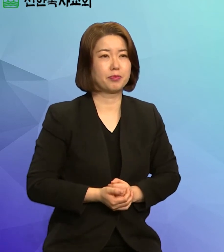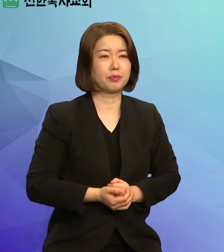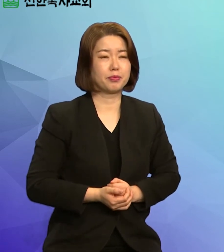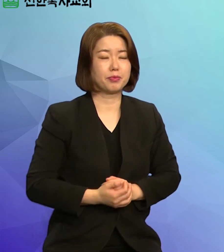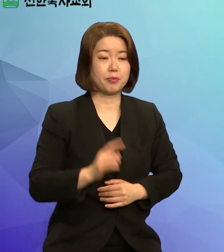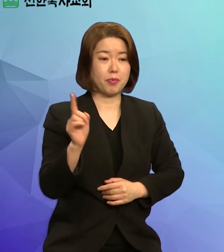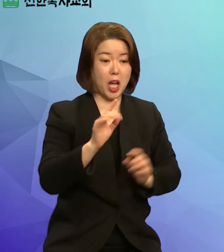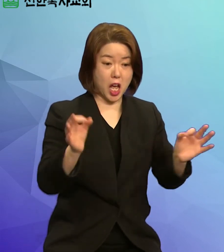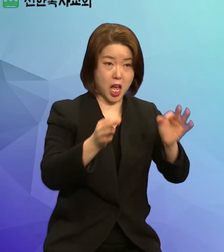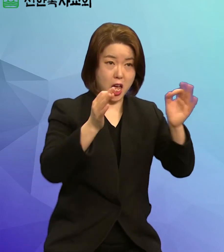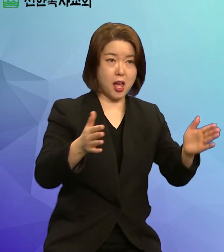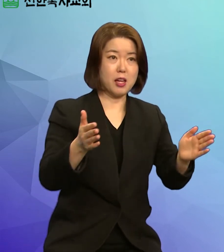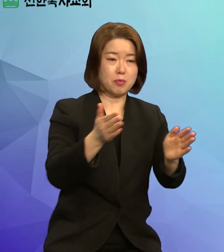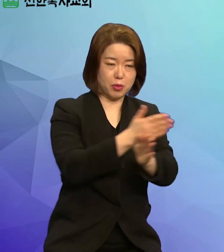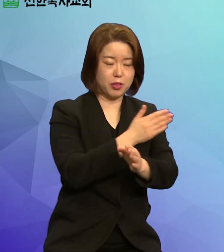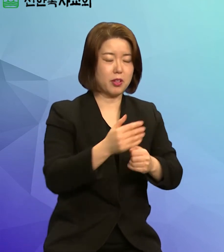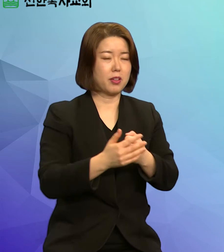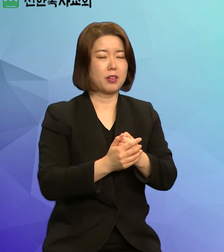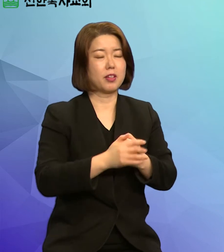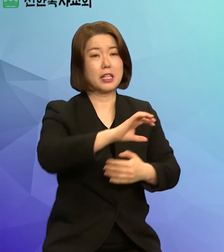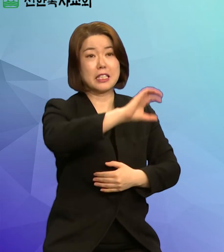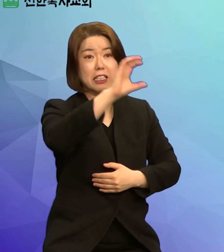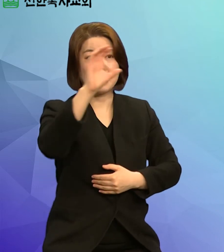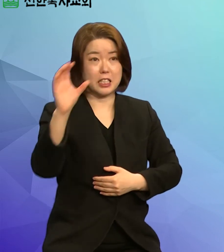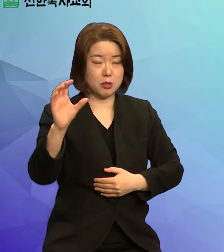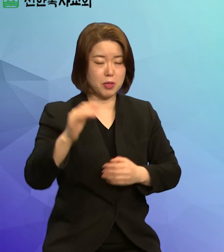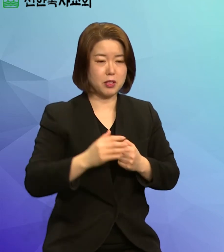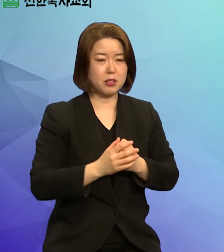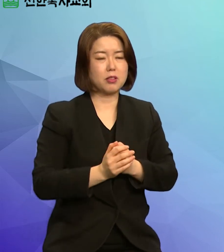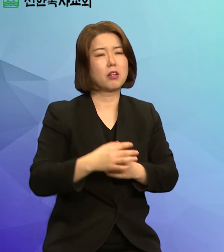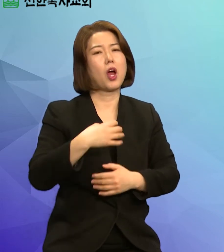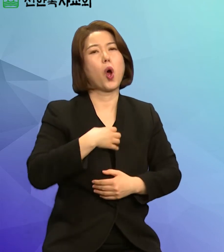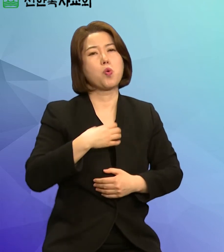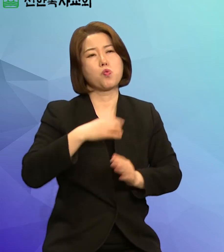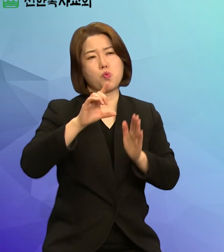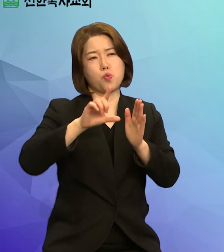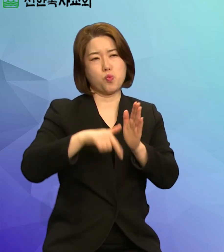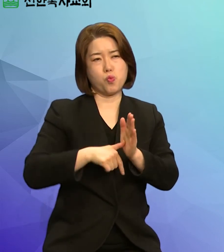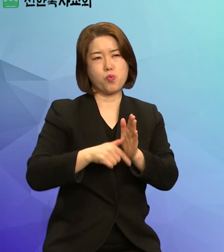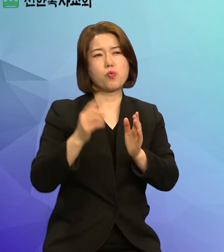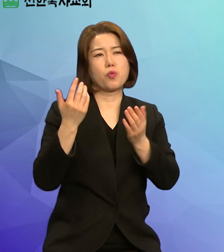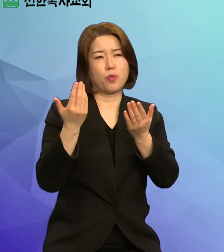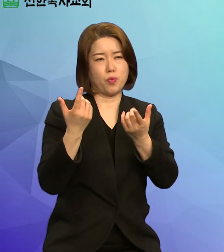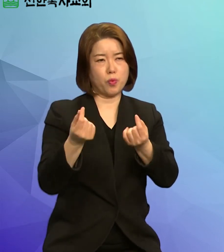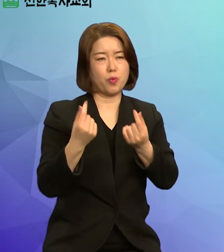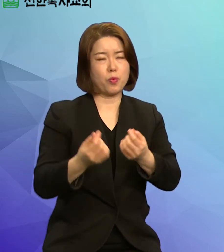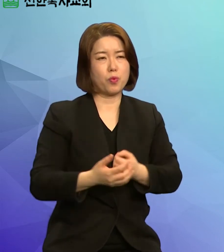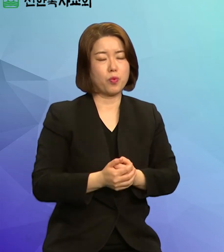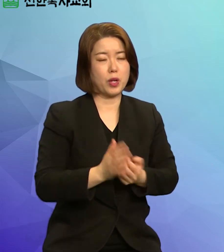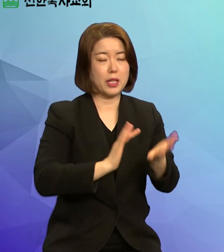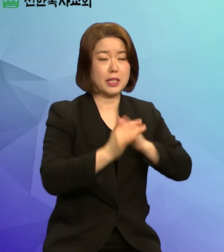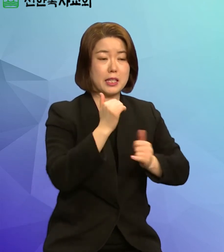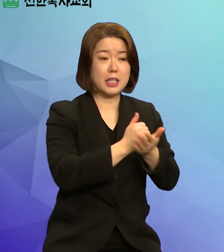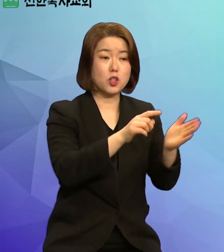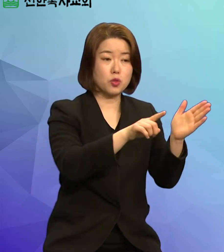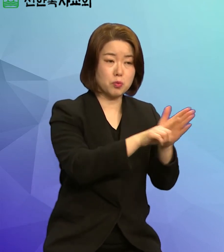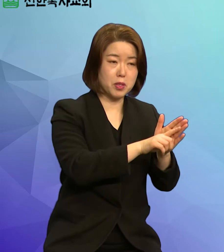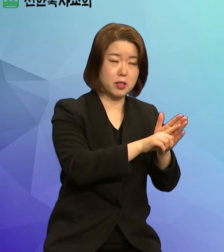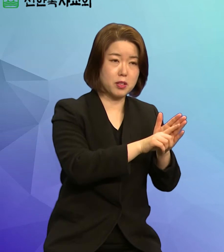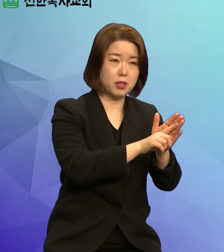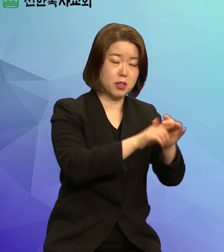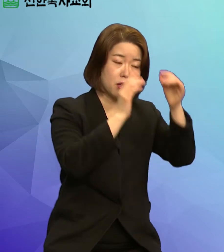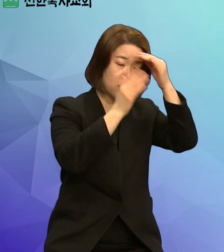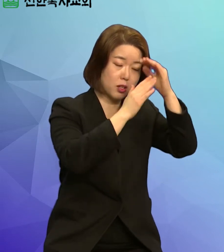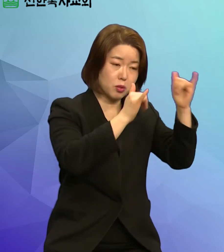어느 순간부터 크리스마스는 위기를 맞았습니다. 예수를 믿는 성도들과 교회